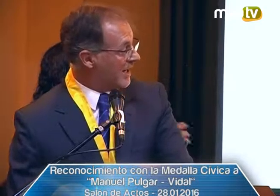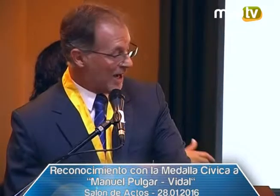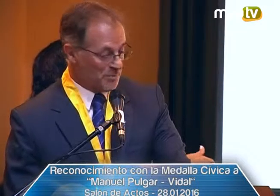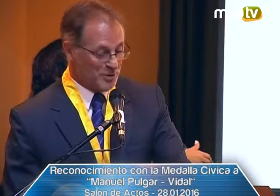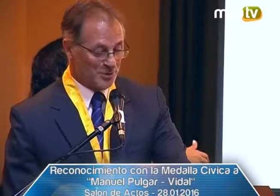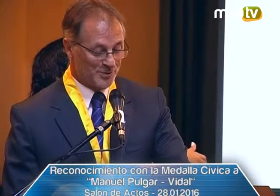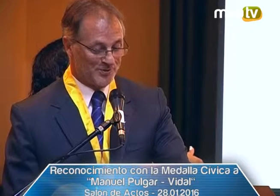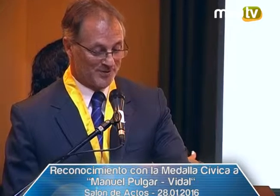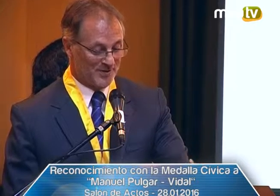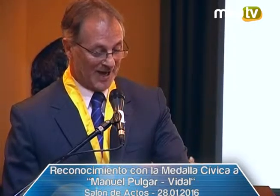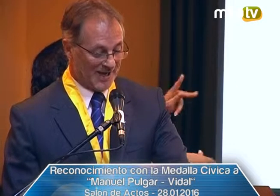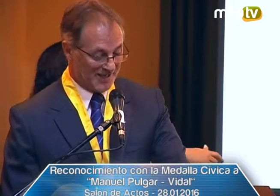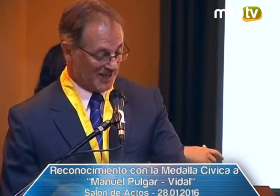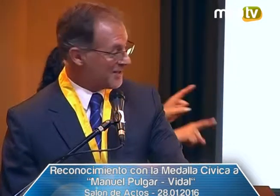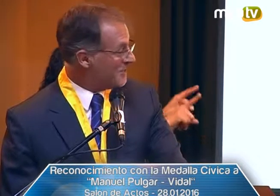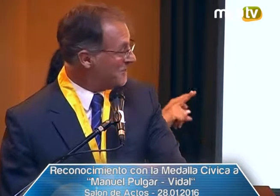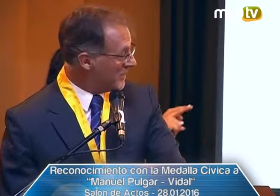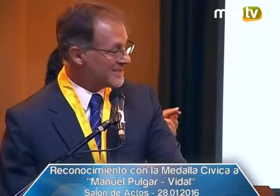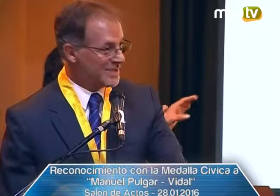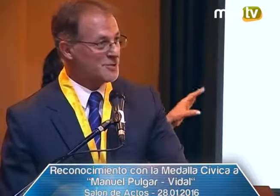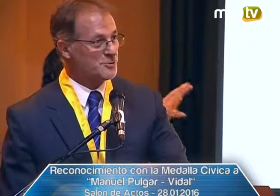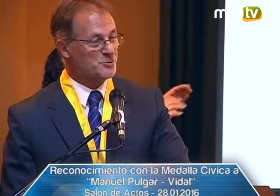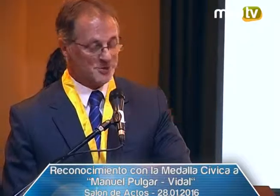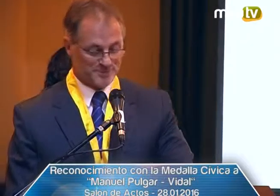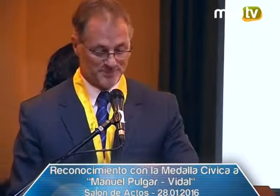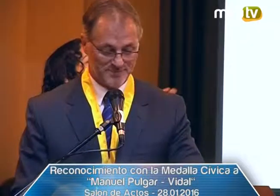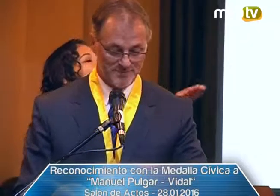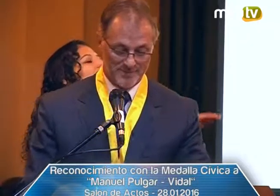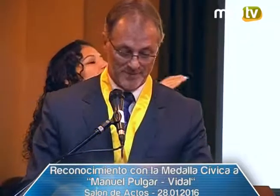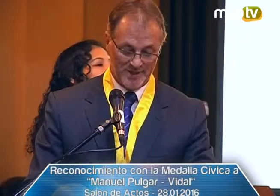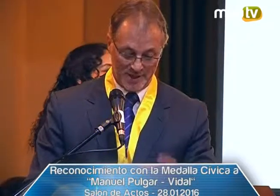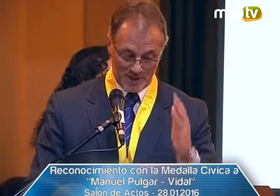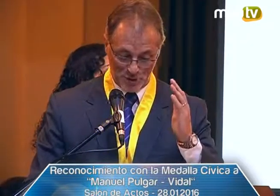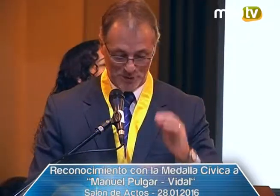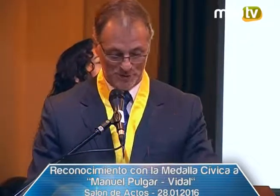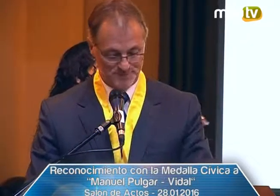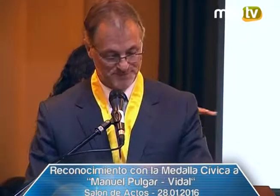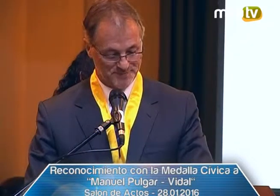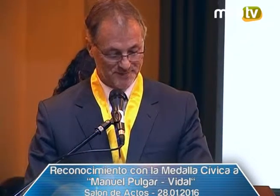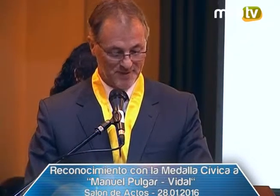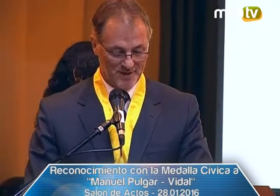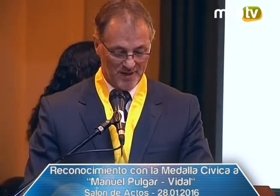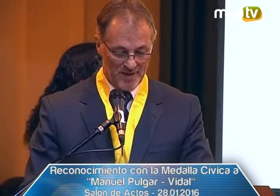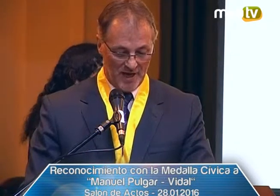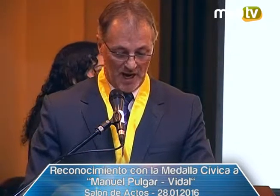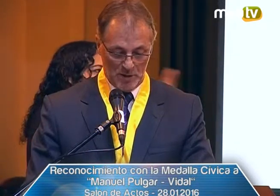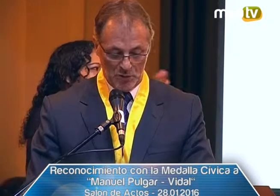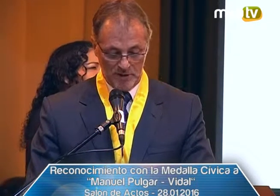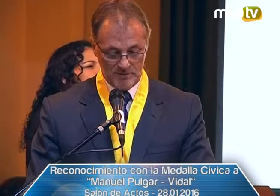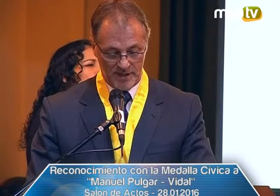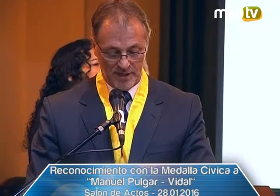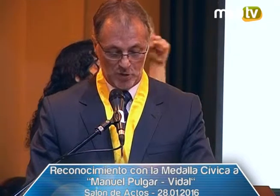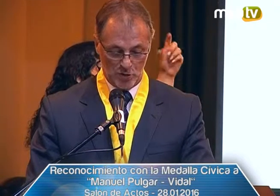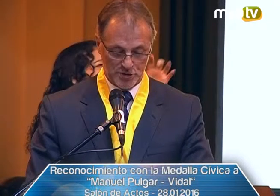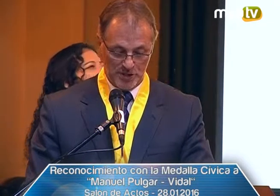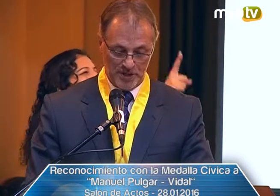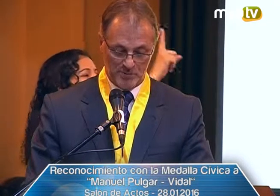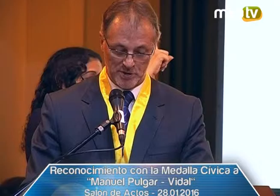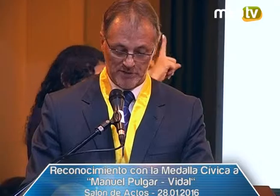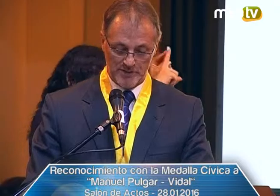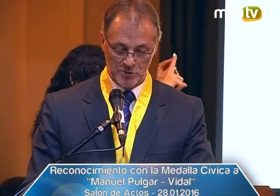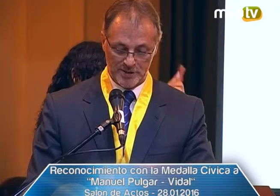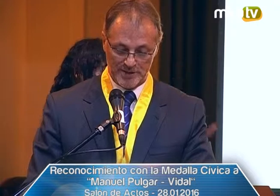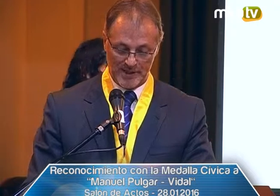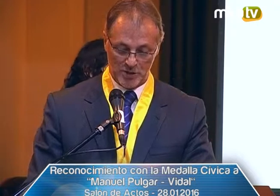hacerse camino al andar para seguir su sueño. ¿Y qué sueño? A Manuel, a quien conocí